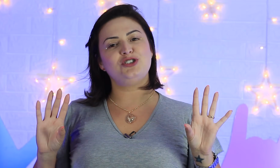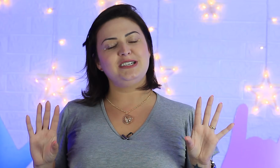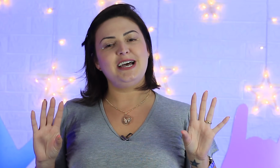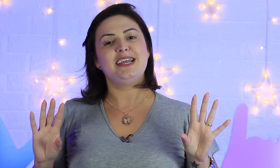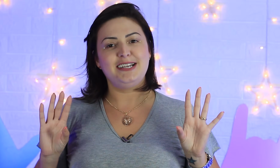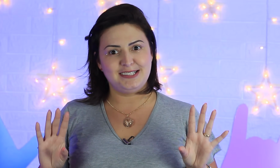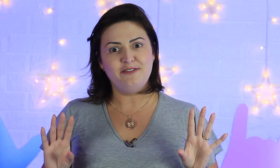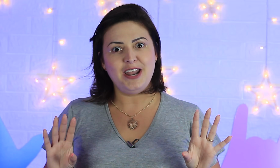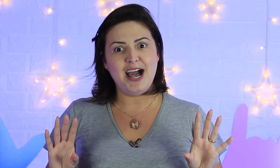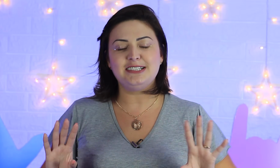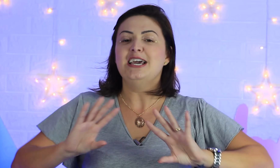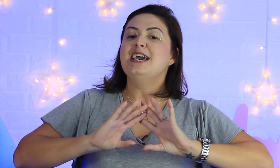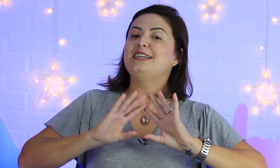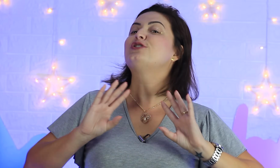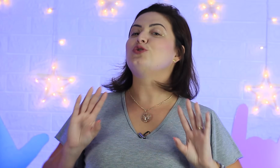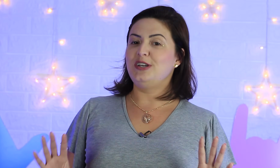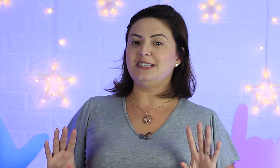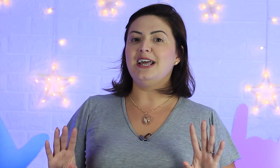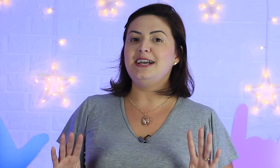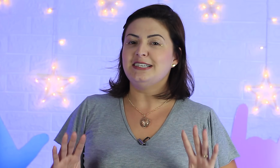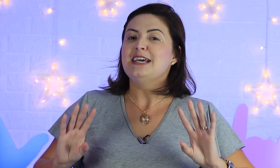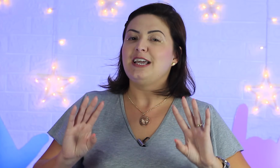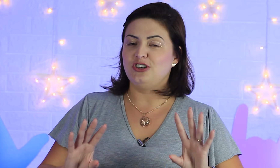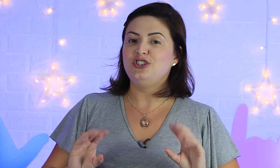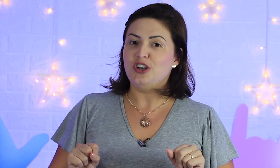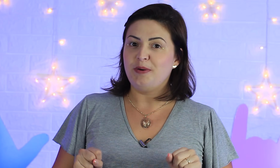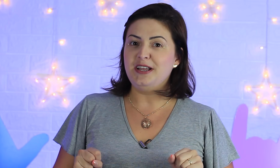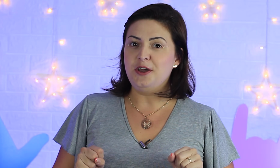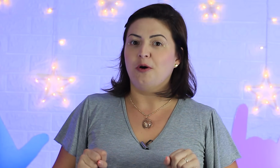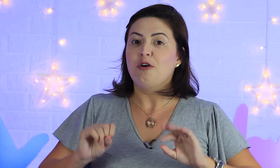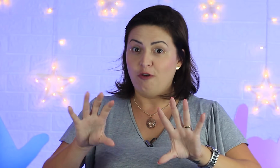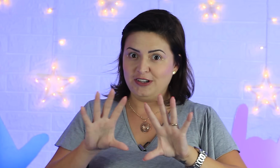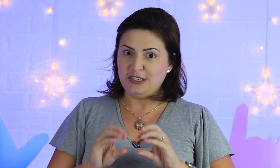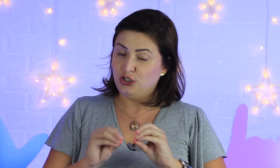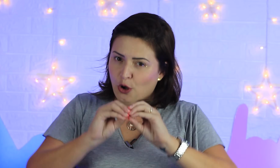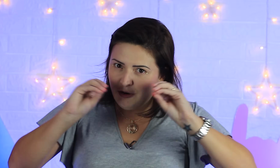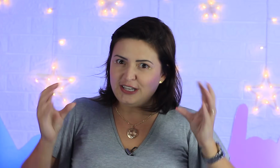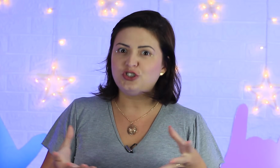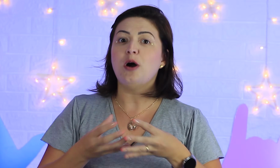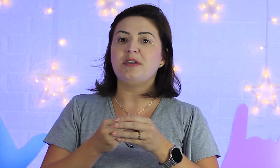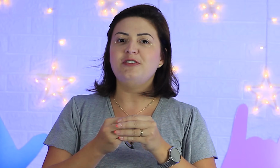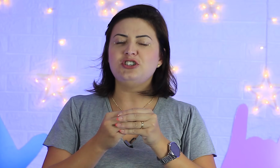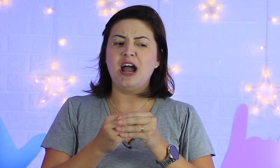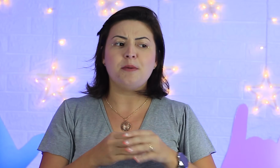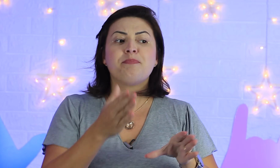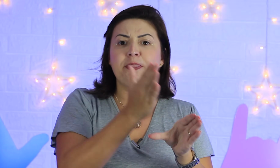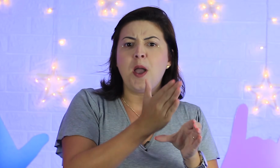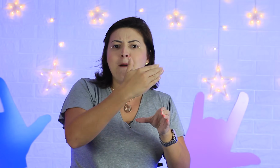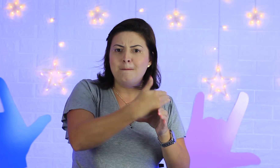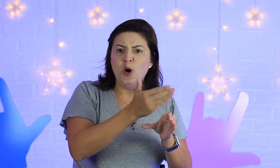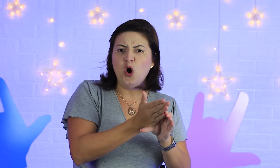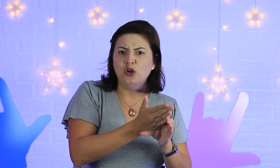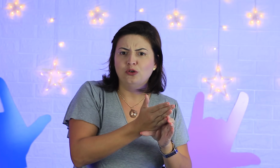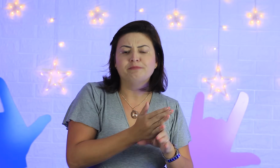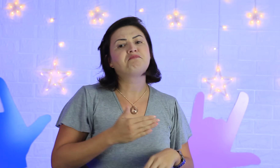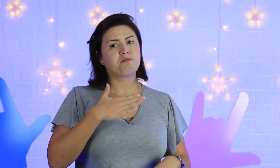utilizar aí nessa frase. Esses dois sinais que a gente aprendeu. Ó, vou fazer de novo aqui só para fechar. Bolo,